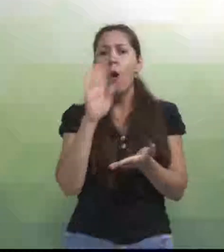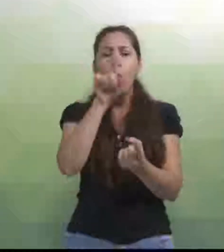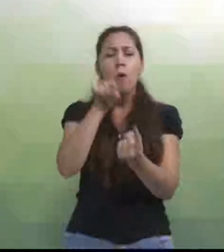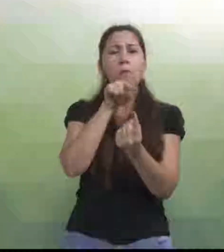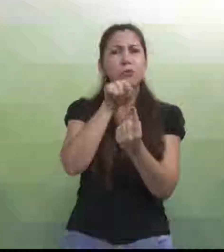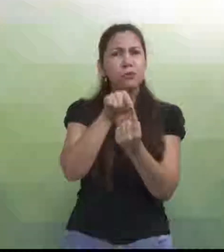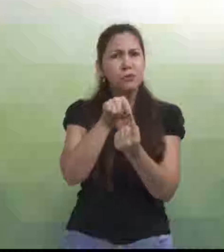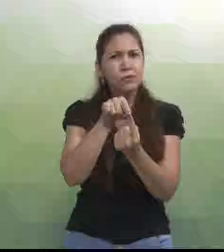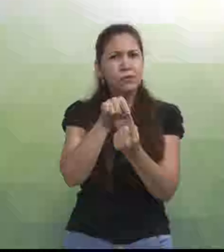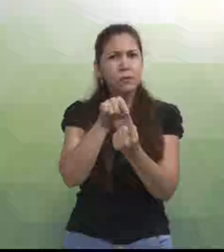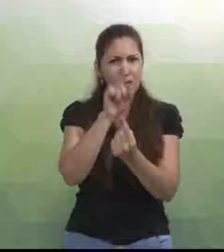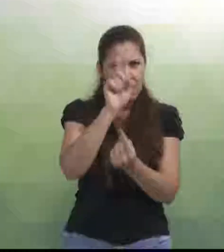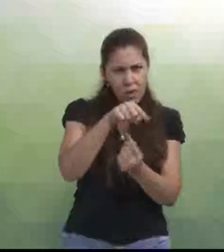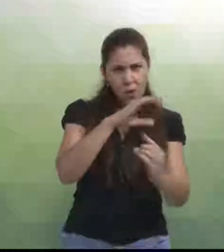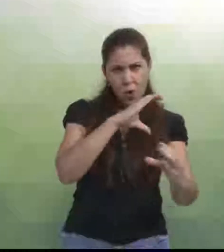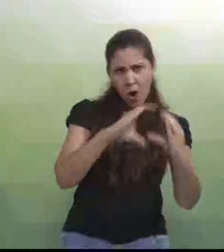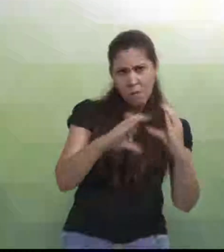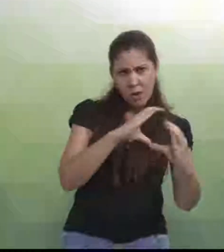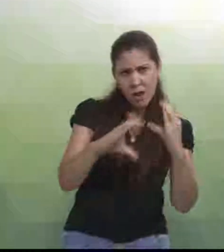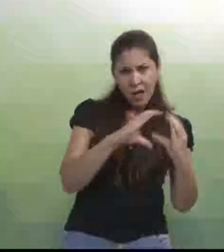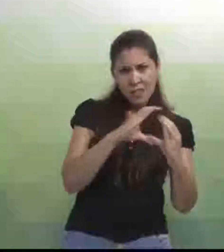Estratégias comunicacionais? Mas